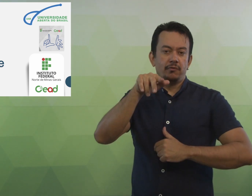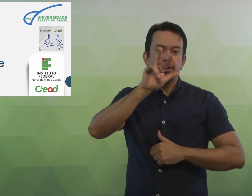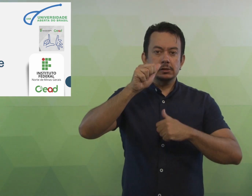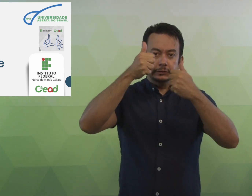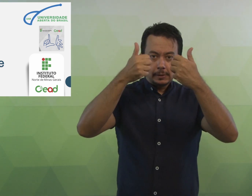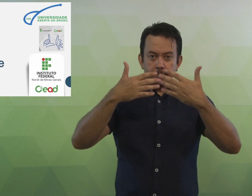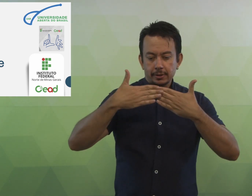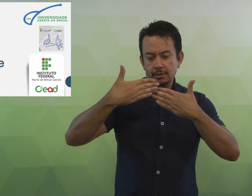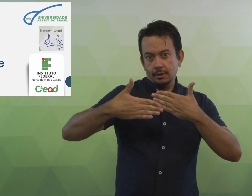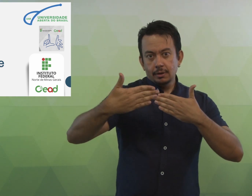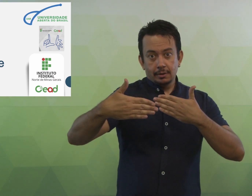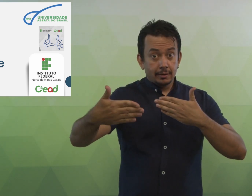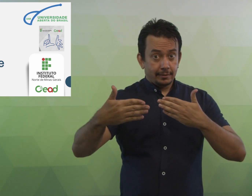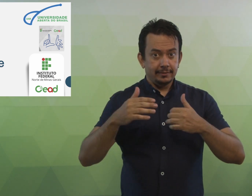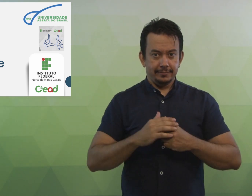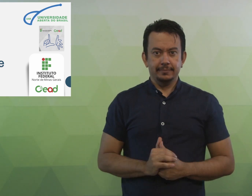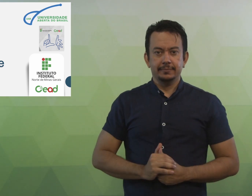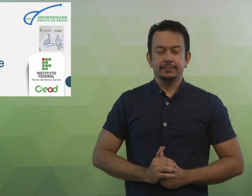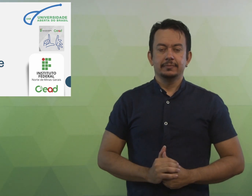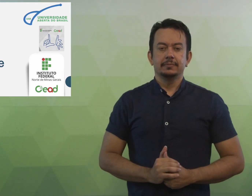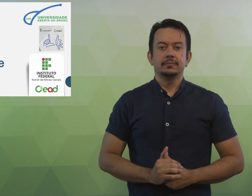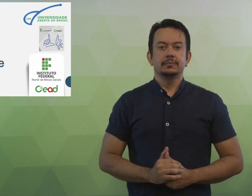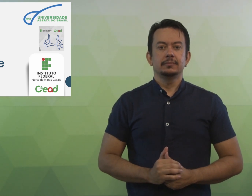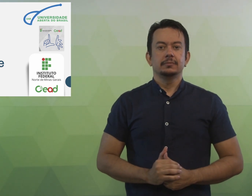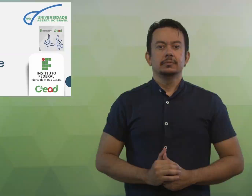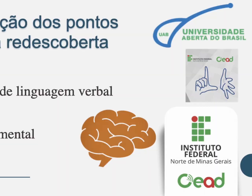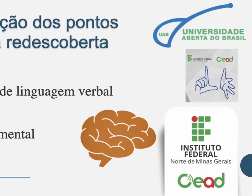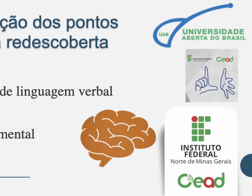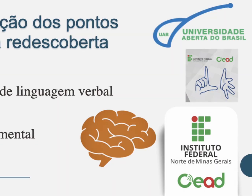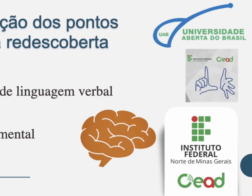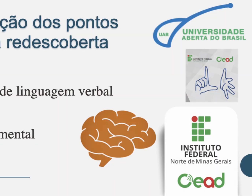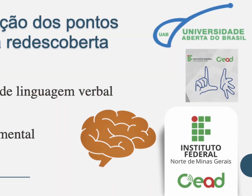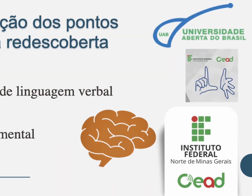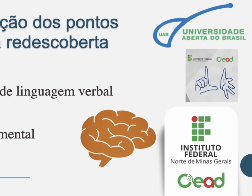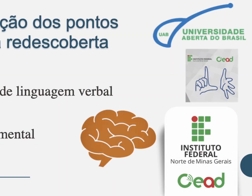desse estudo, tá bom? Eu vou explicar então a partir de agora.